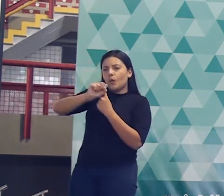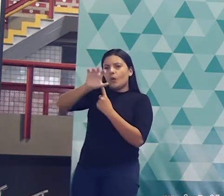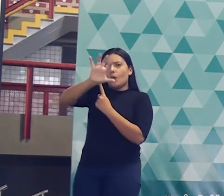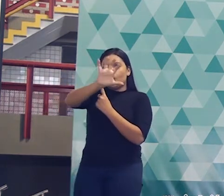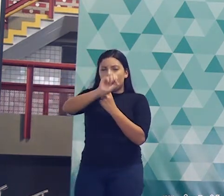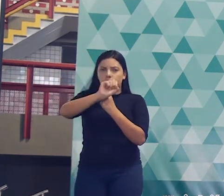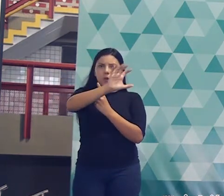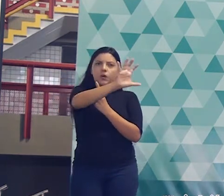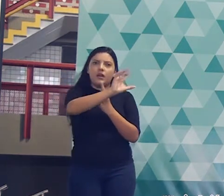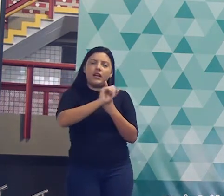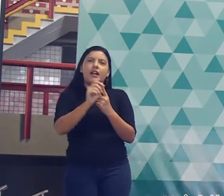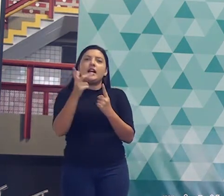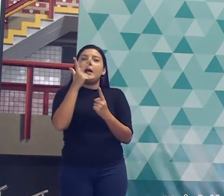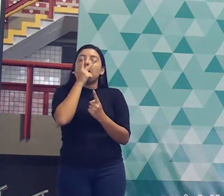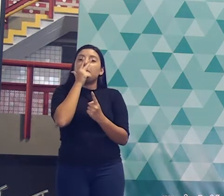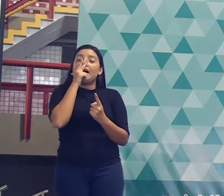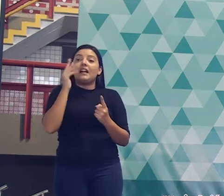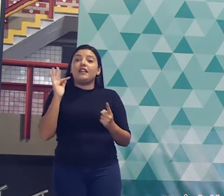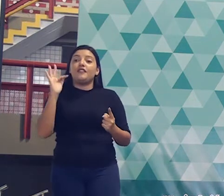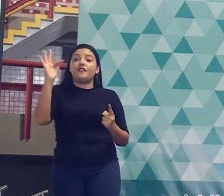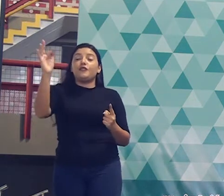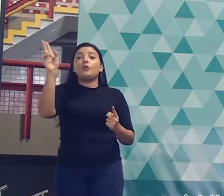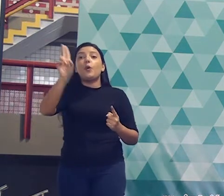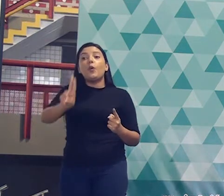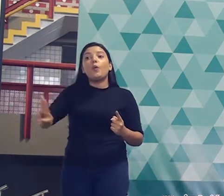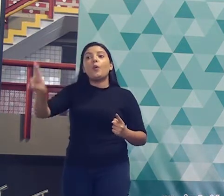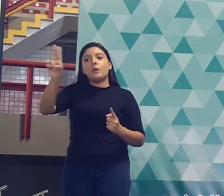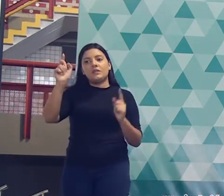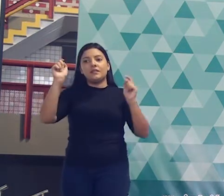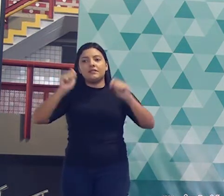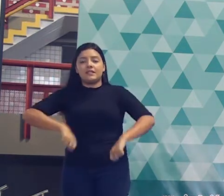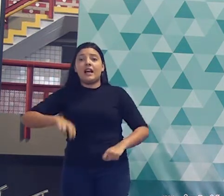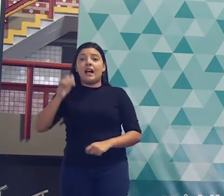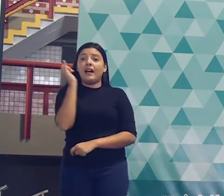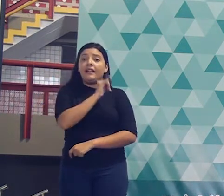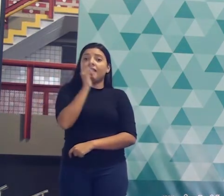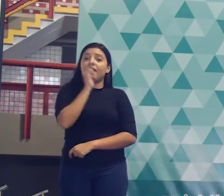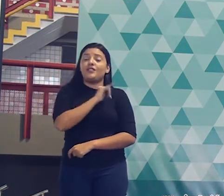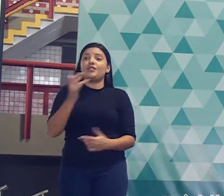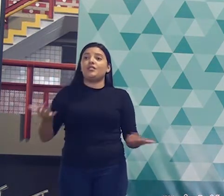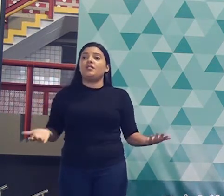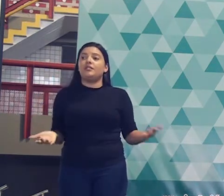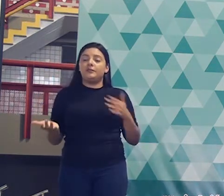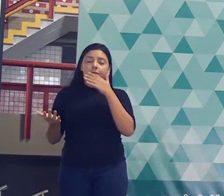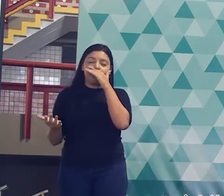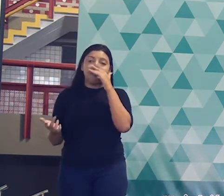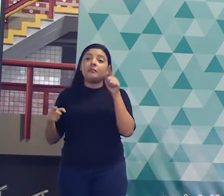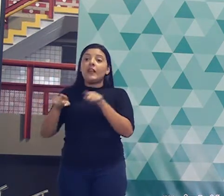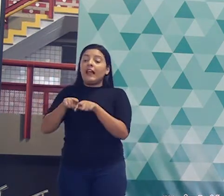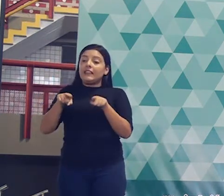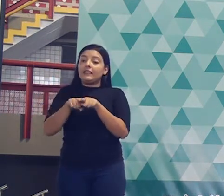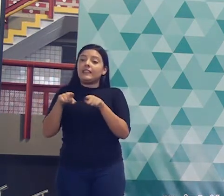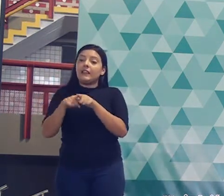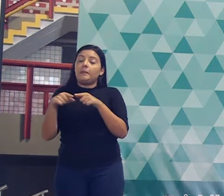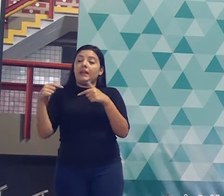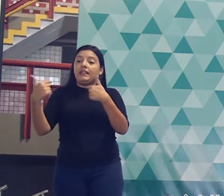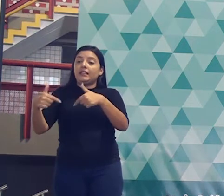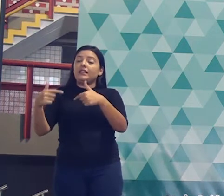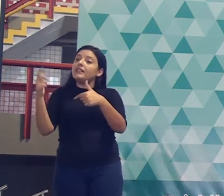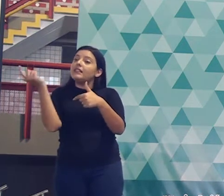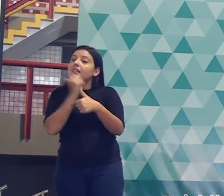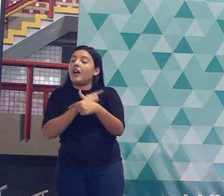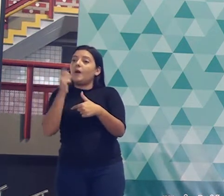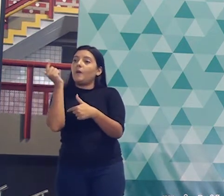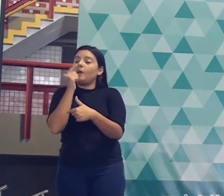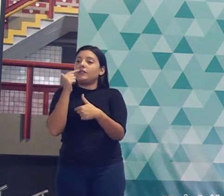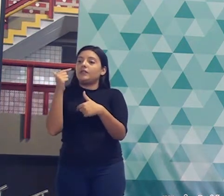substâncias combustíveis, que poderão ser utilizadas posteriormente para obtenção de energia e realização de trabalho útil.